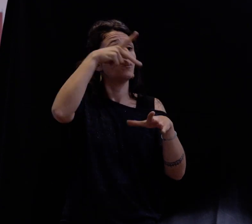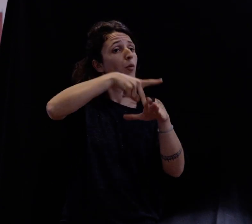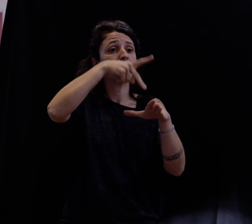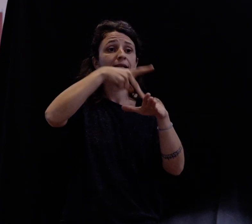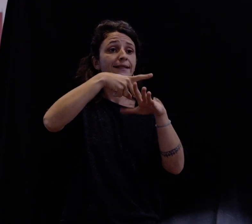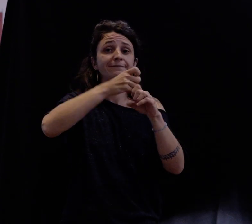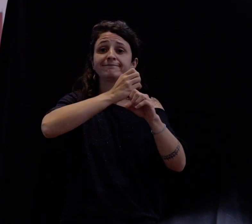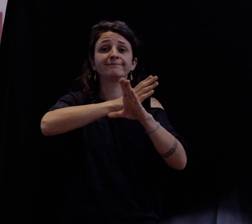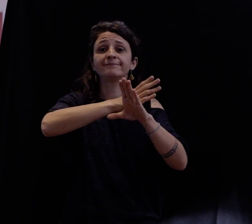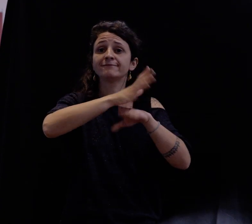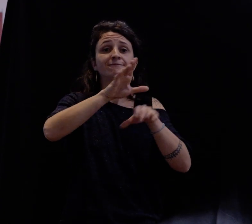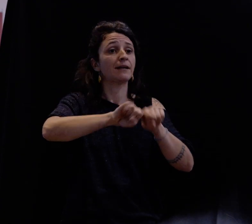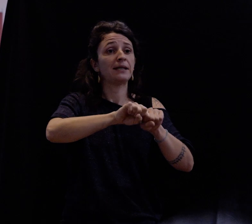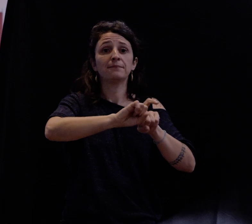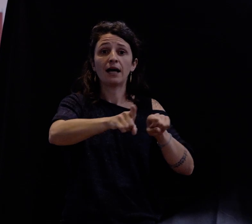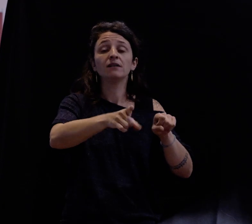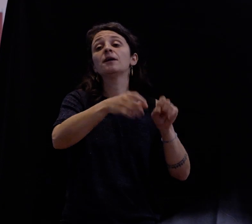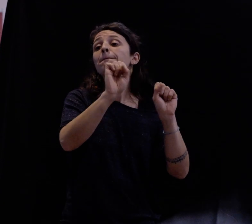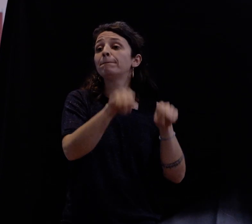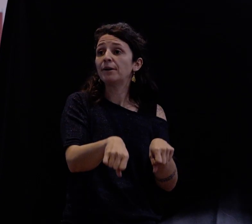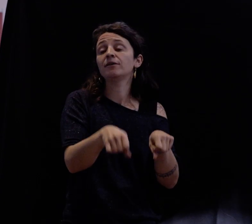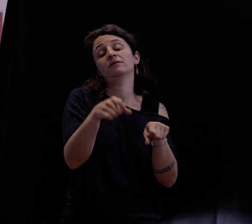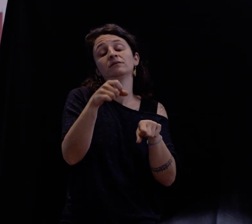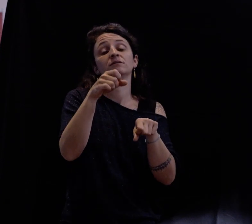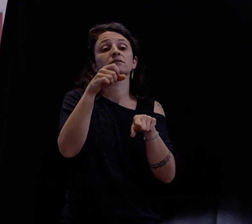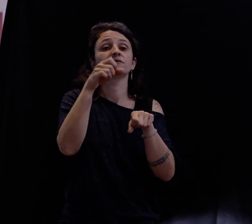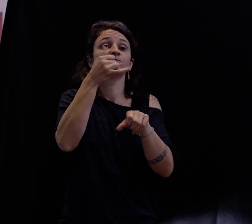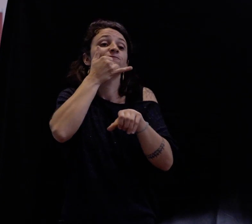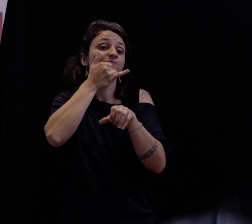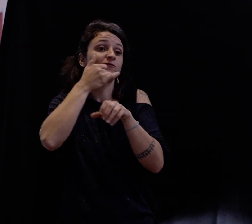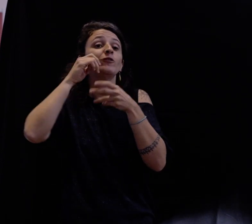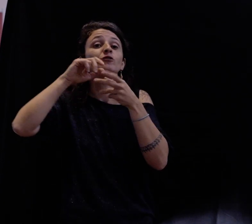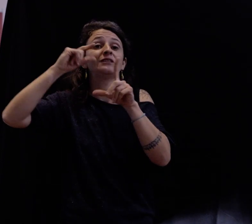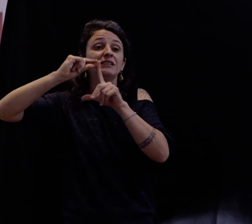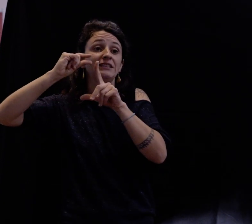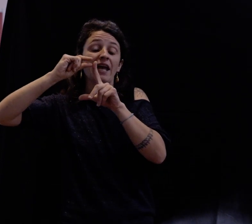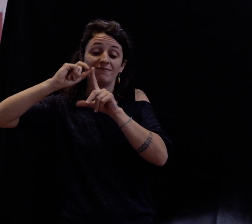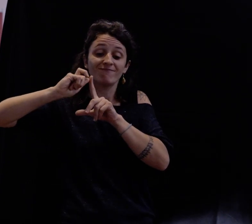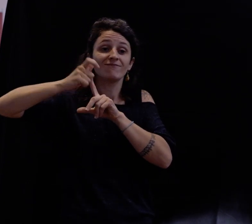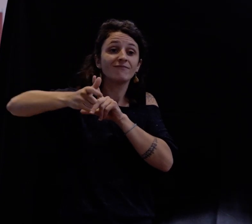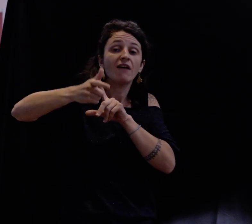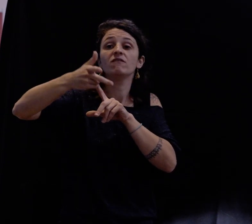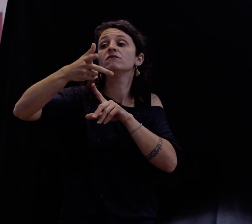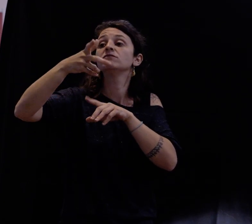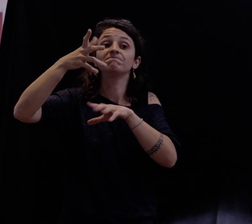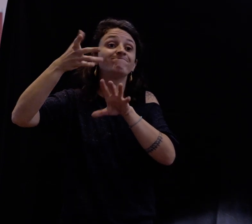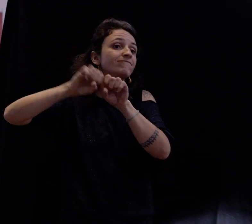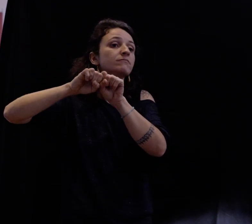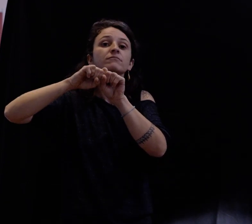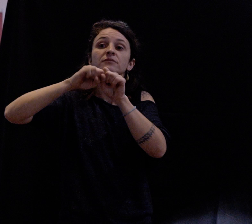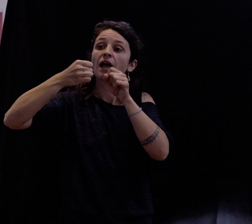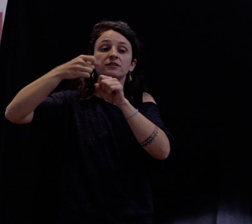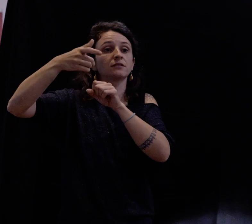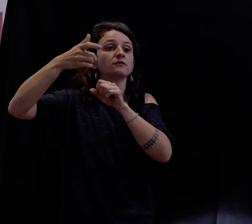fabriquée, et il y a des fautes qui donnent une machine mais qui ne fonctionne pas terrible, qui est un peu cassée, il y a quelque chose qui ne fonctionne pas. Intellectuellement,